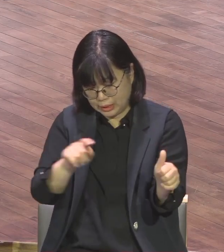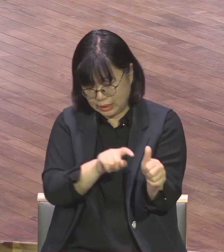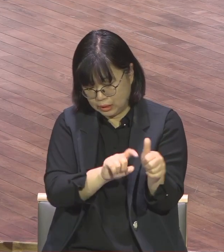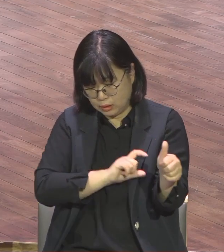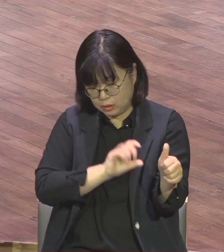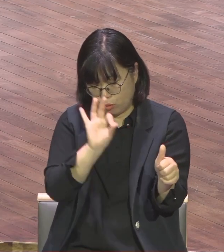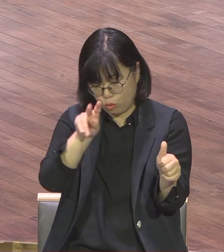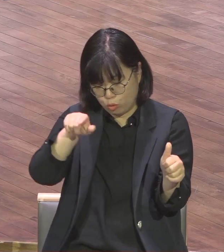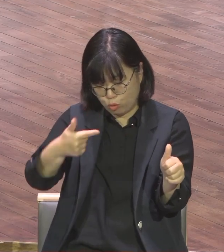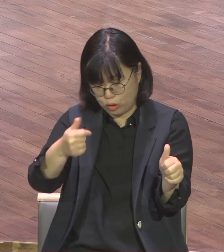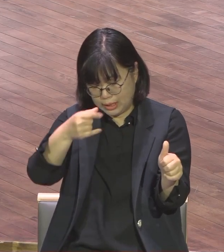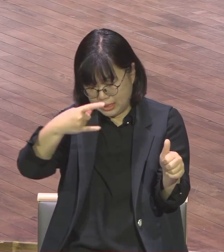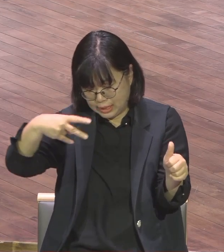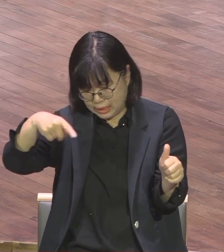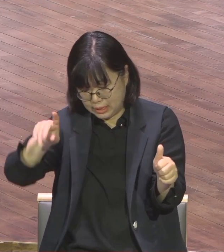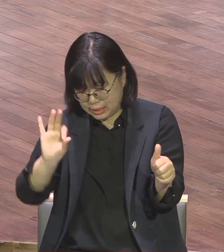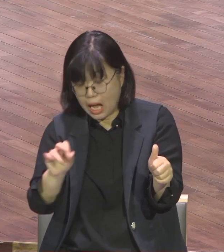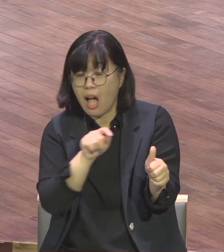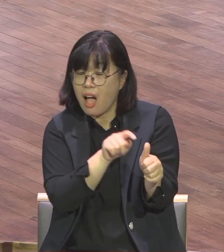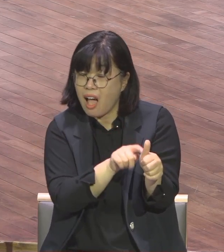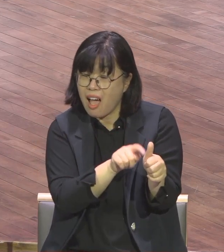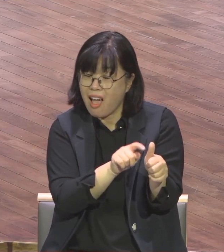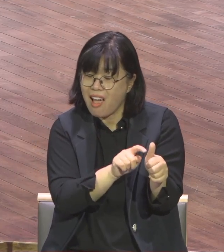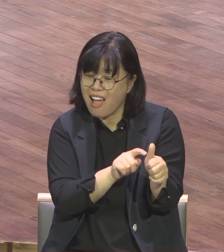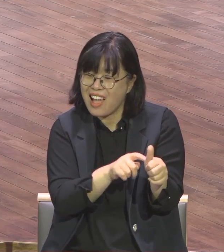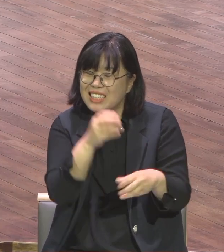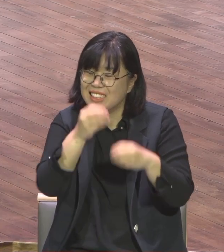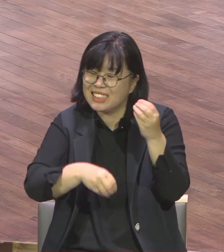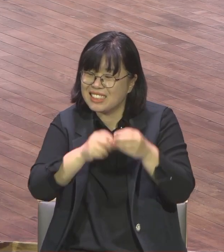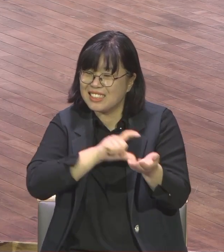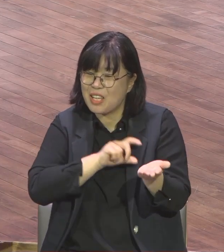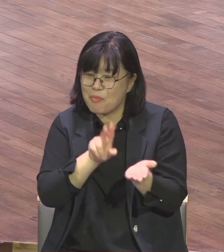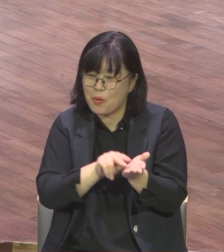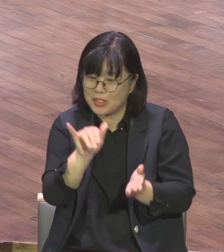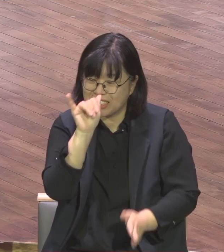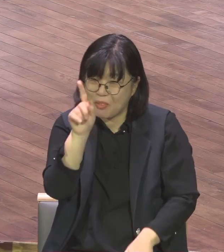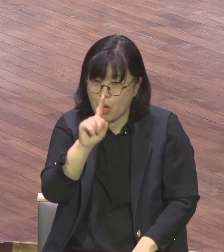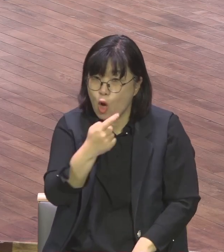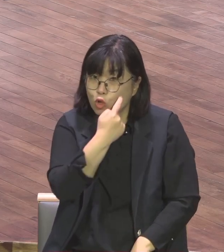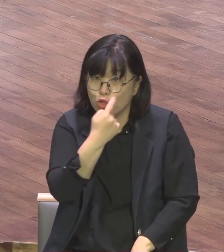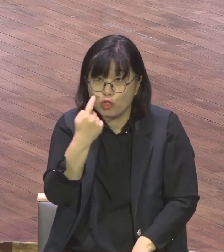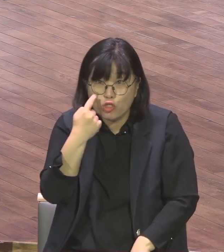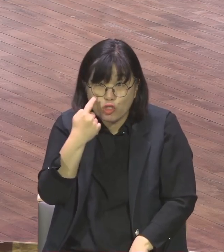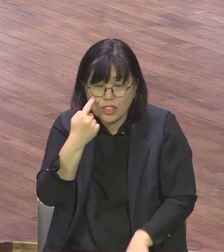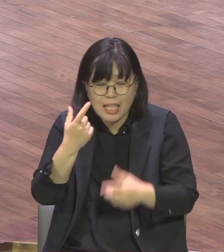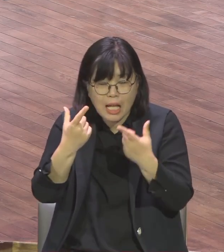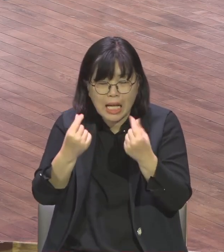눈처럼 게으른 것이 없다라는 시가 있어요. 눈은 보는 눈을 말합니다. 보는 눈.